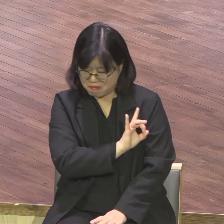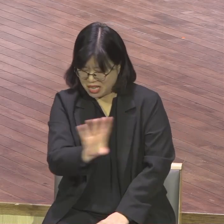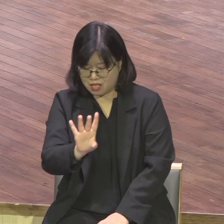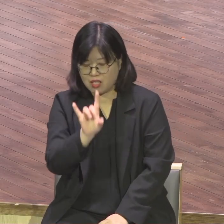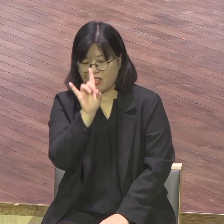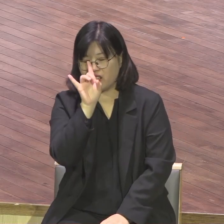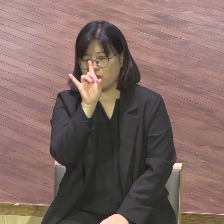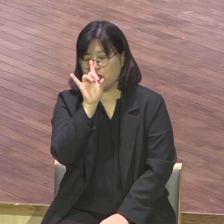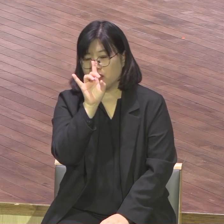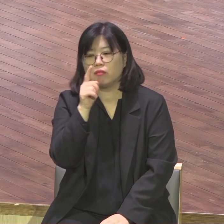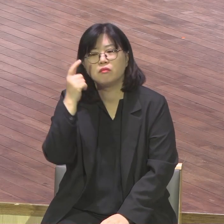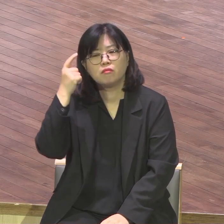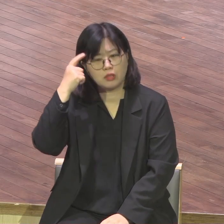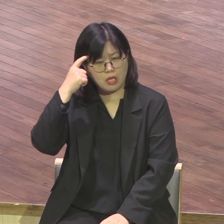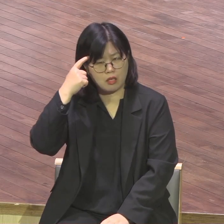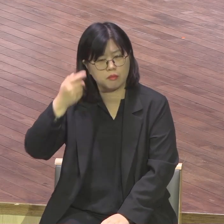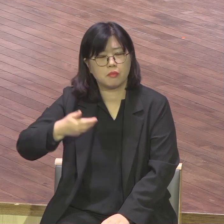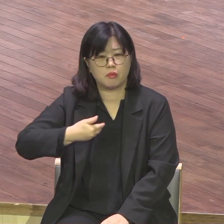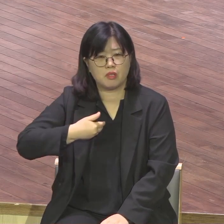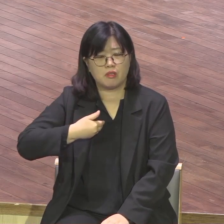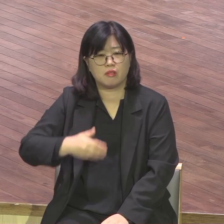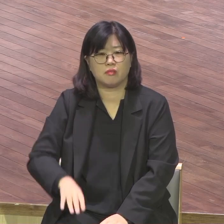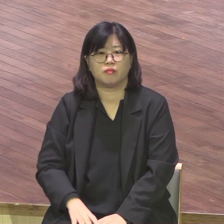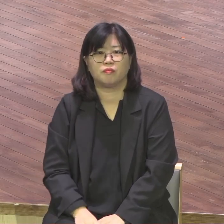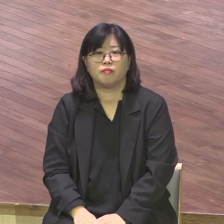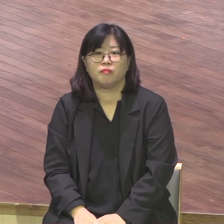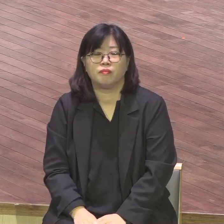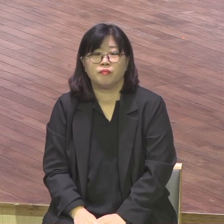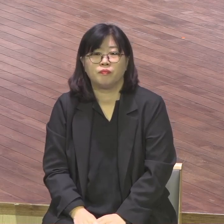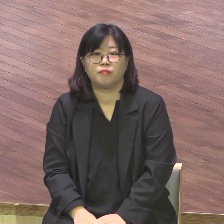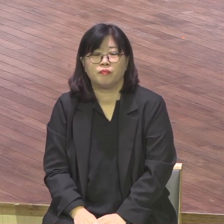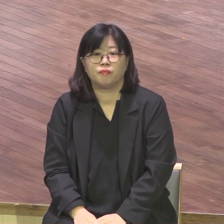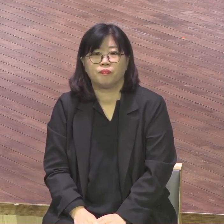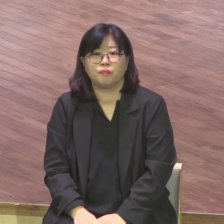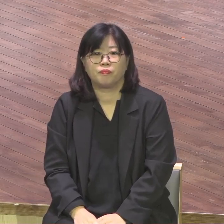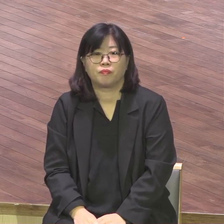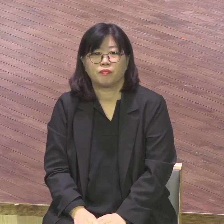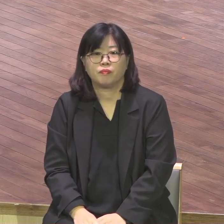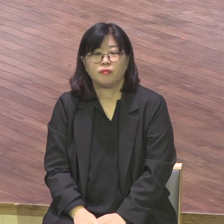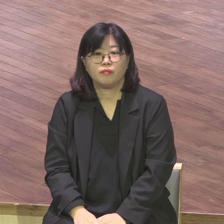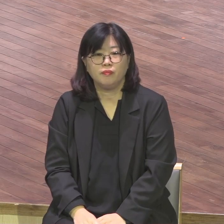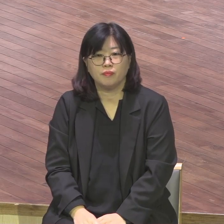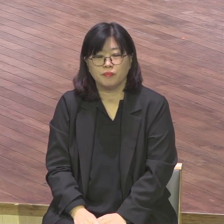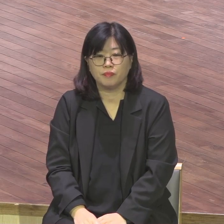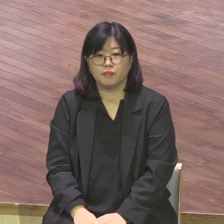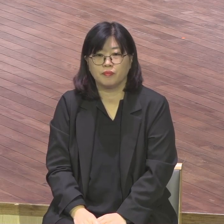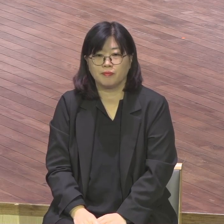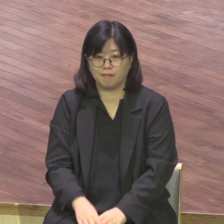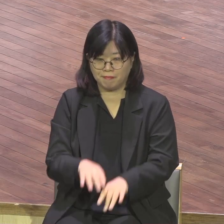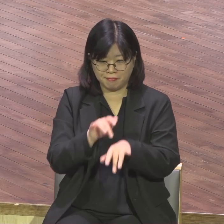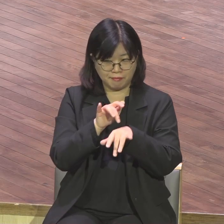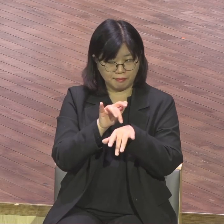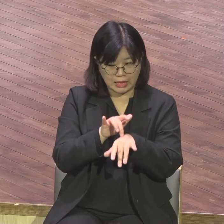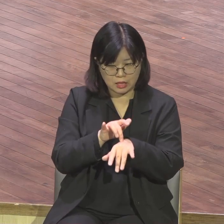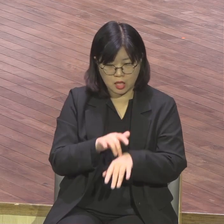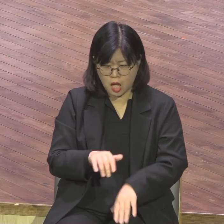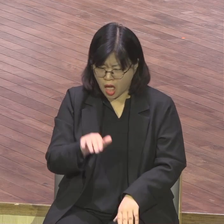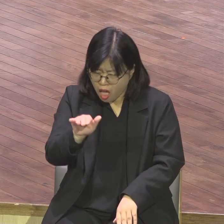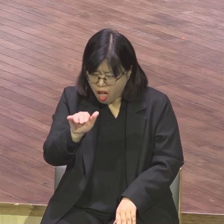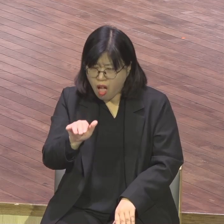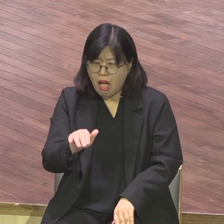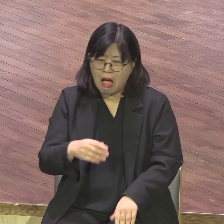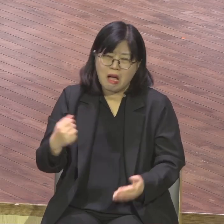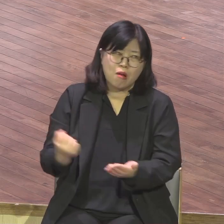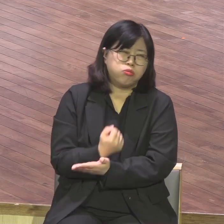염려 근심을 통해서 계속 하나님 자녀 된 신분과 권세를 누리지 못하도록 계속해서